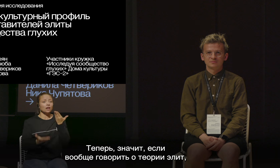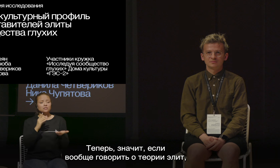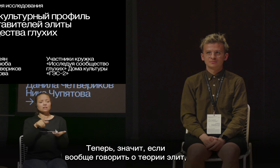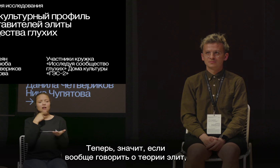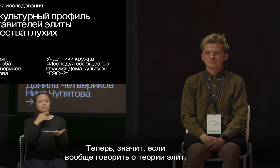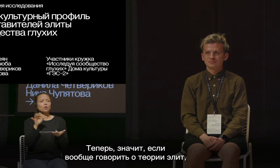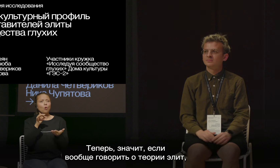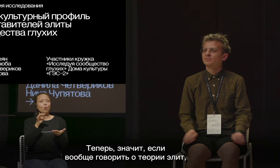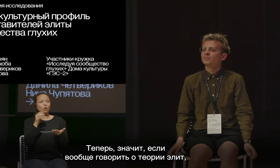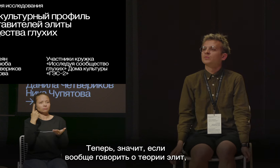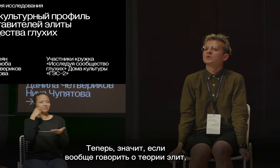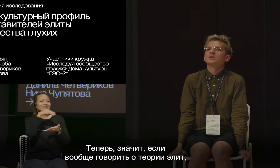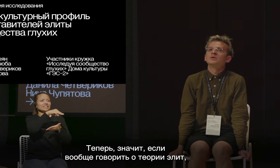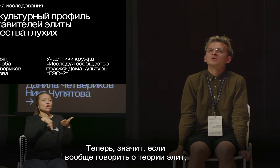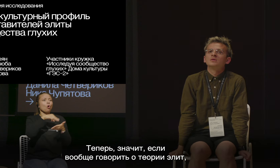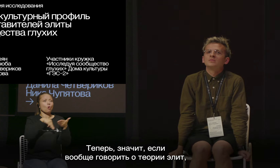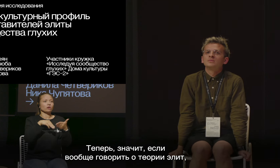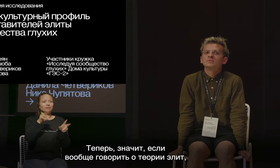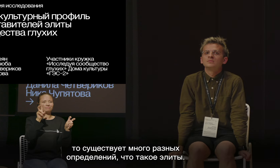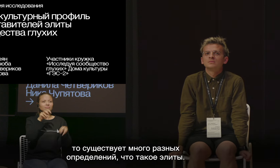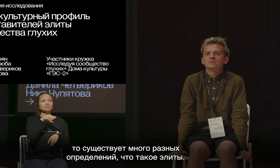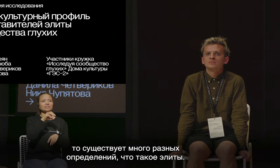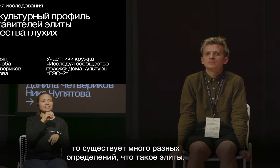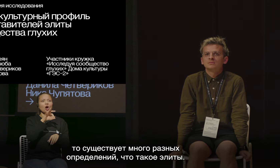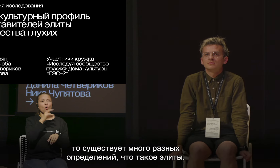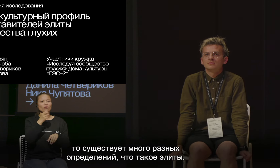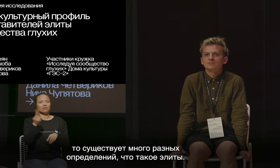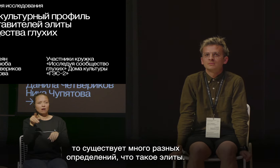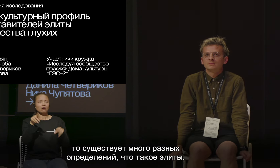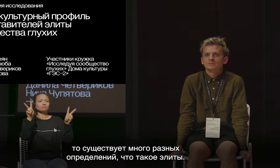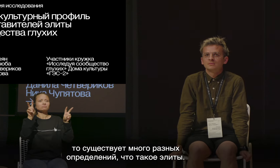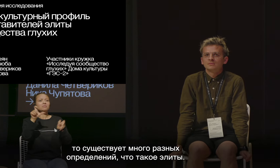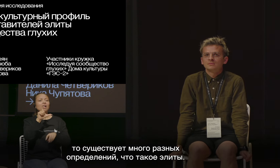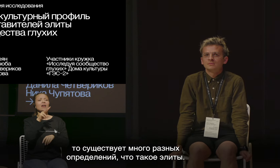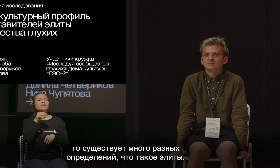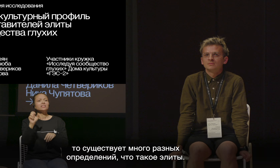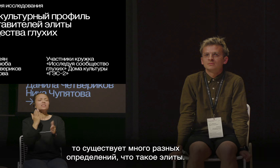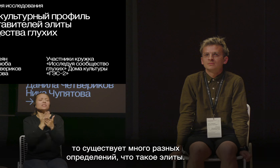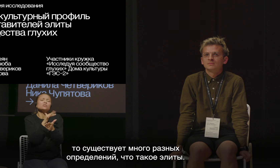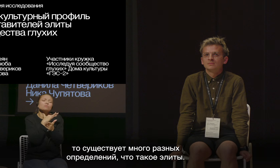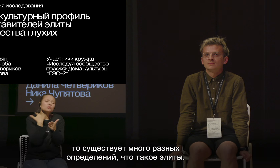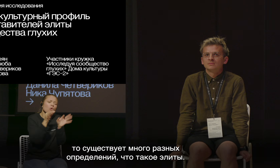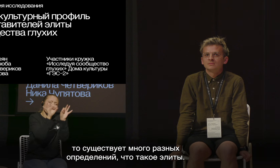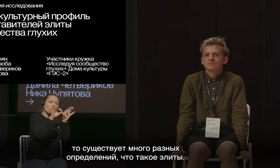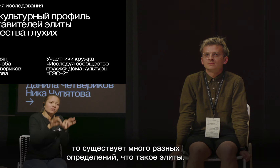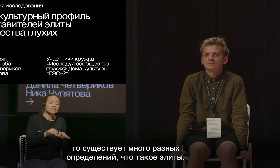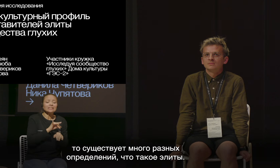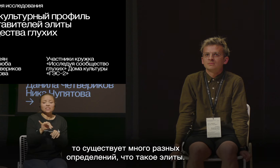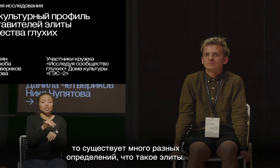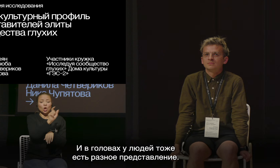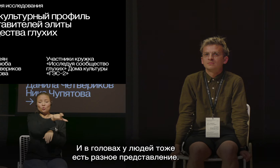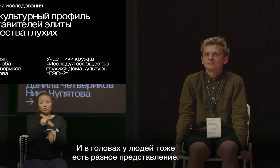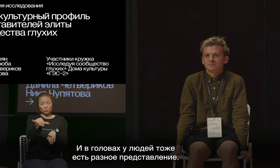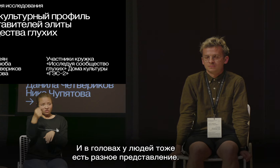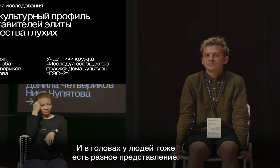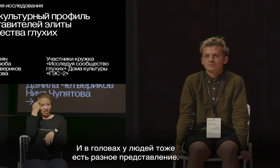теории элит, то существует много разных определений, что такое элиты. И в головах у людей тоже есть разные